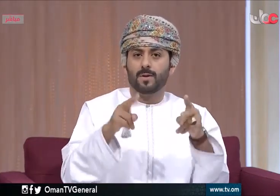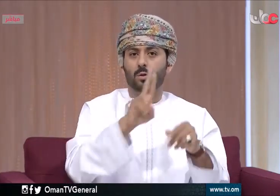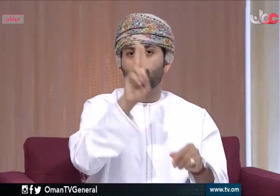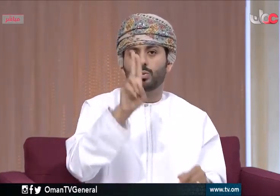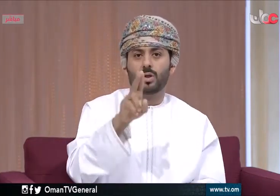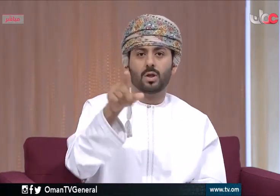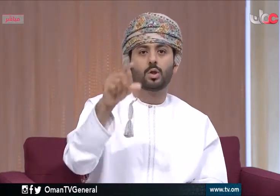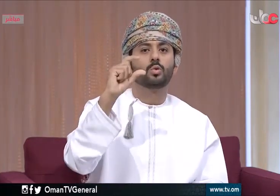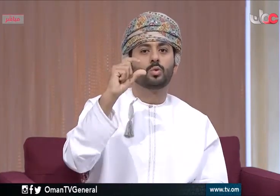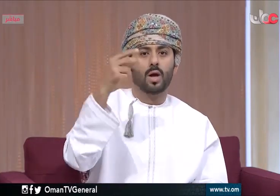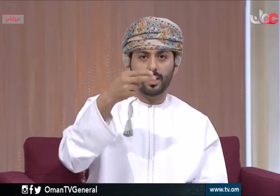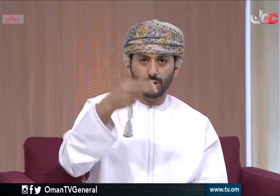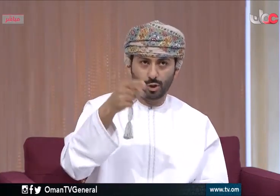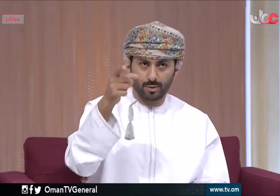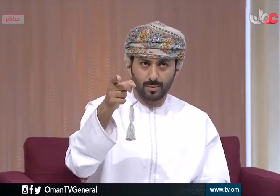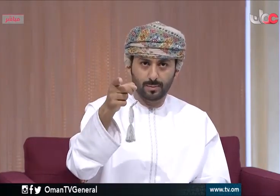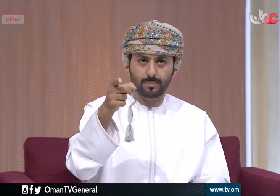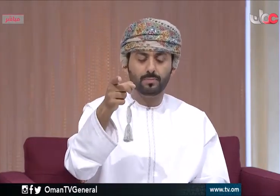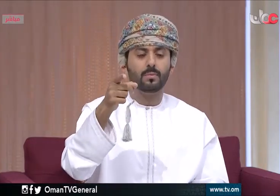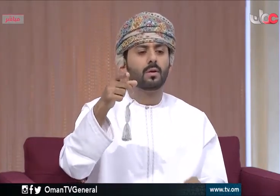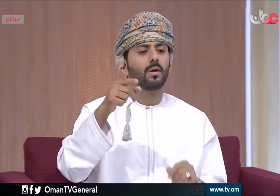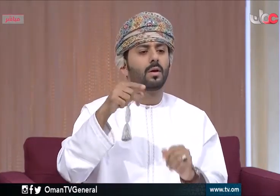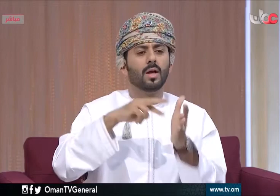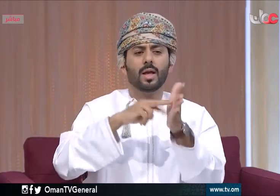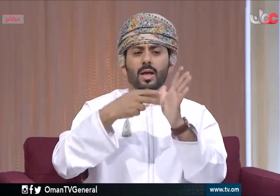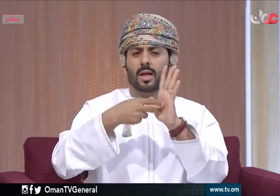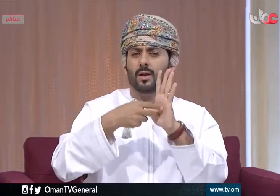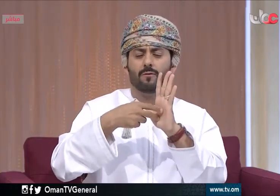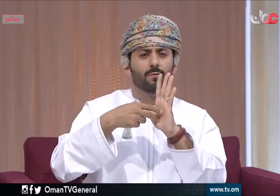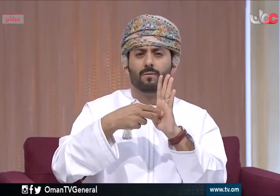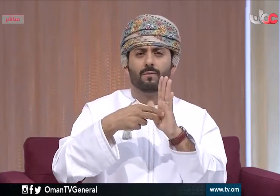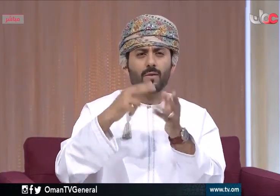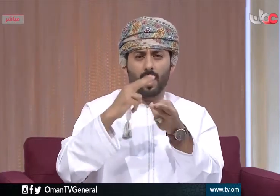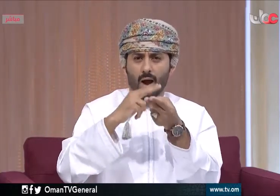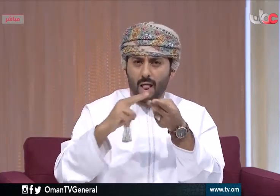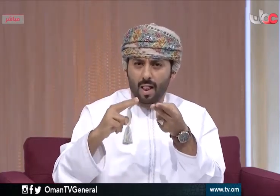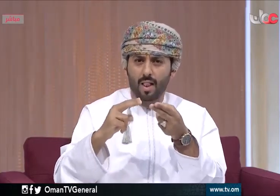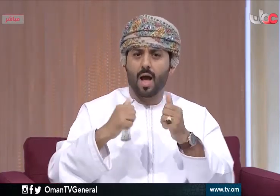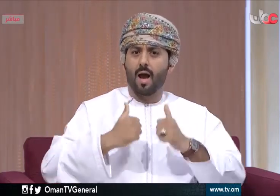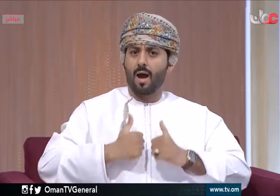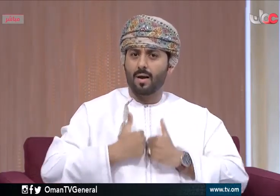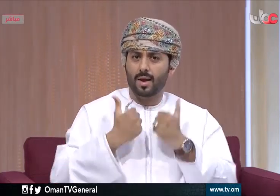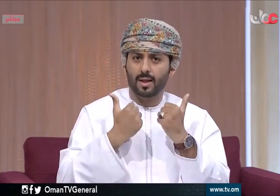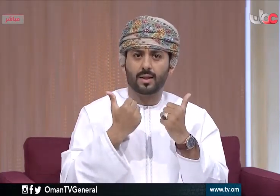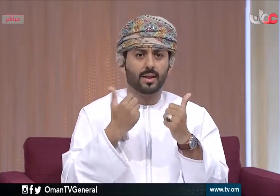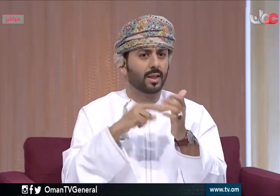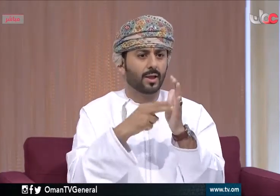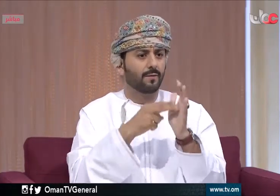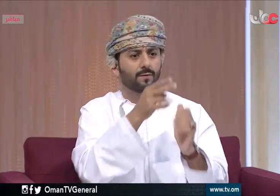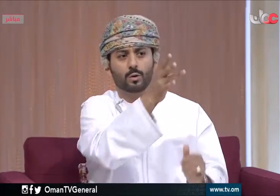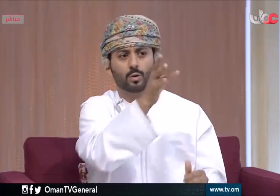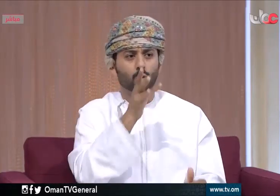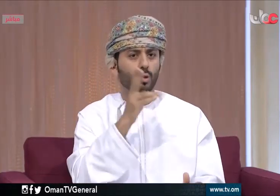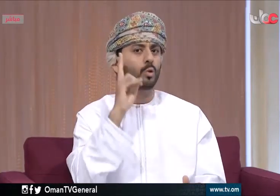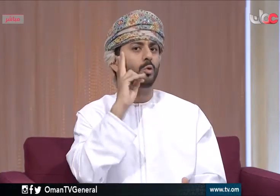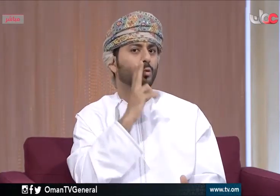طبعا لتنظيمها. سؤالي دكتورة، كيف الحلول